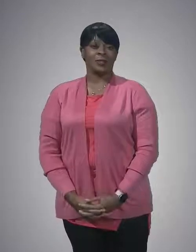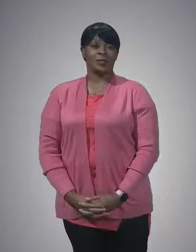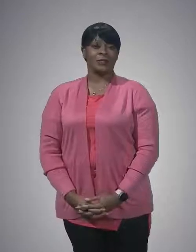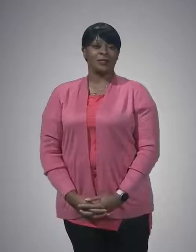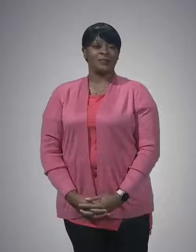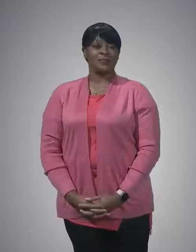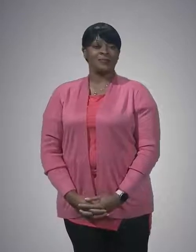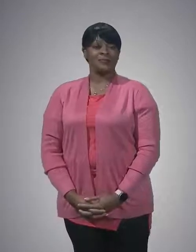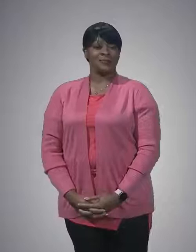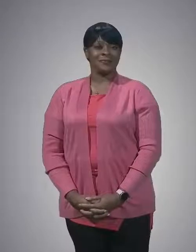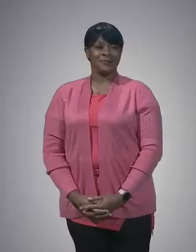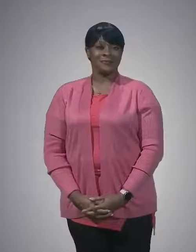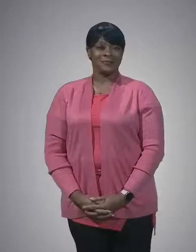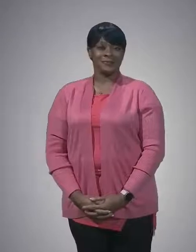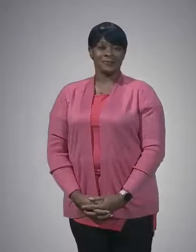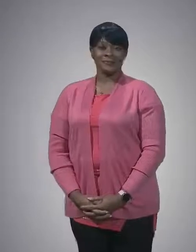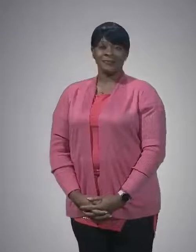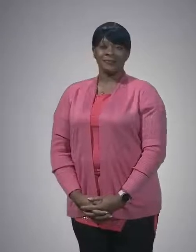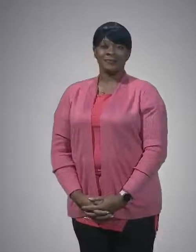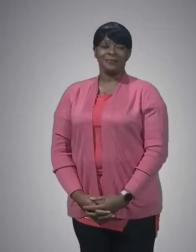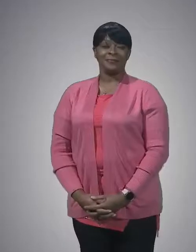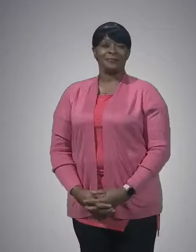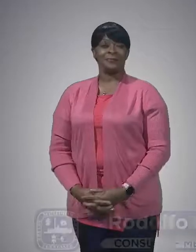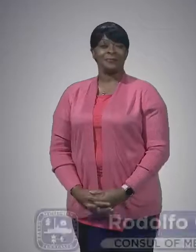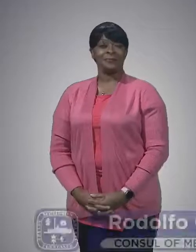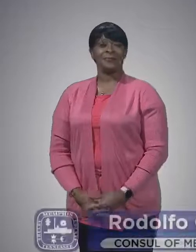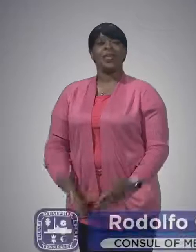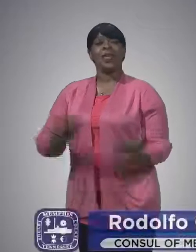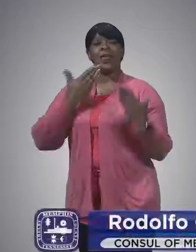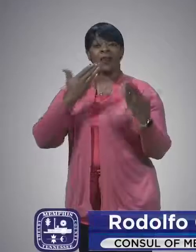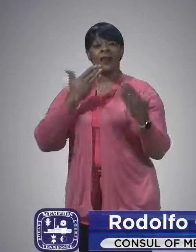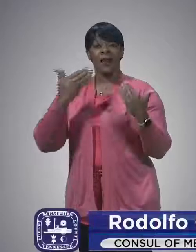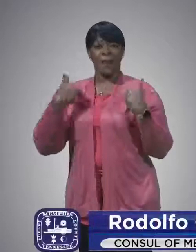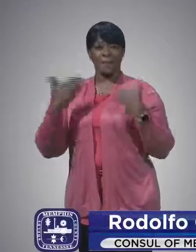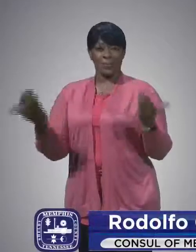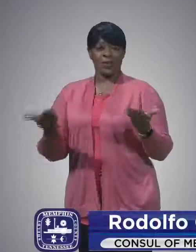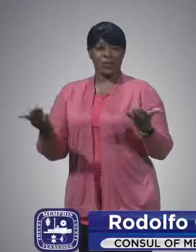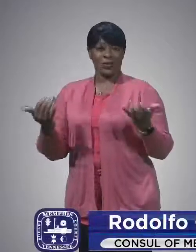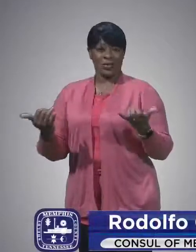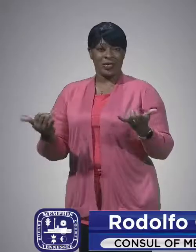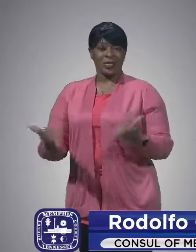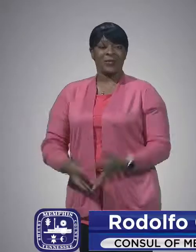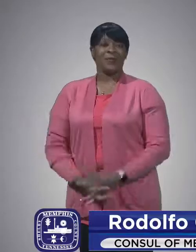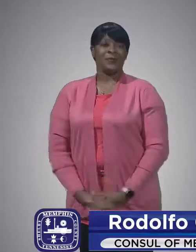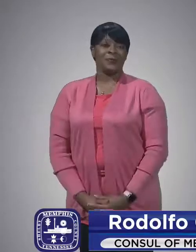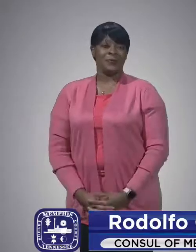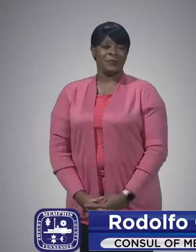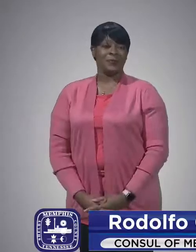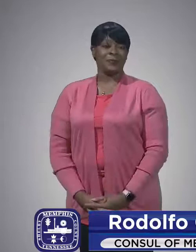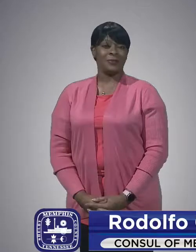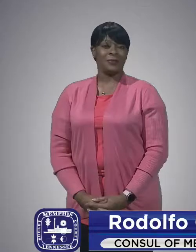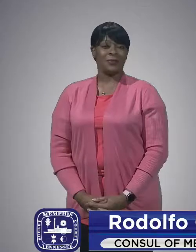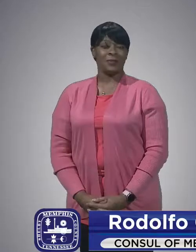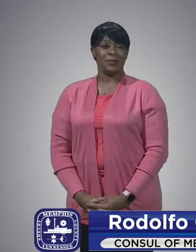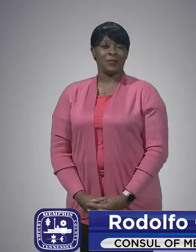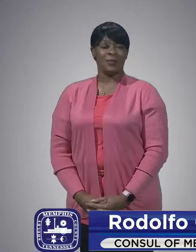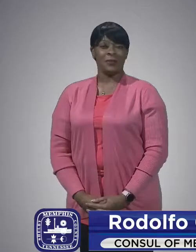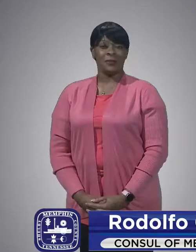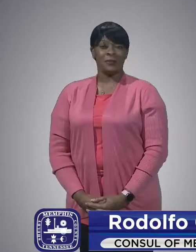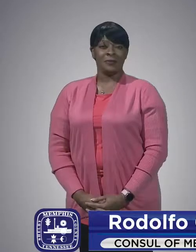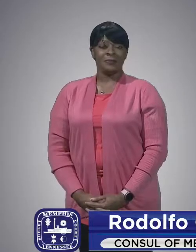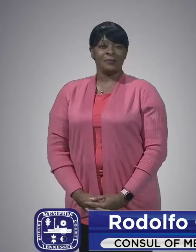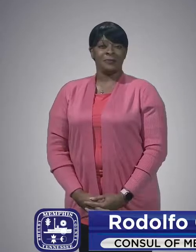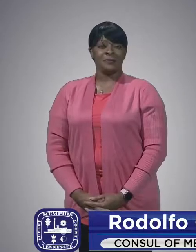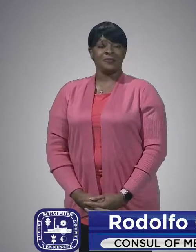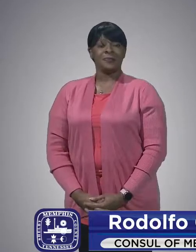Muchas gracias, doctora Taylor. Thank you for having me. Muy buenas tardes a todos ustedes. Esta es la segunda ocasión